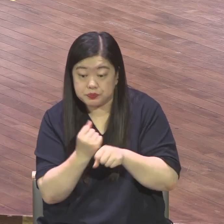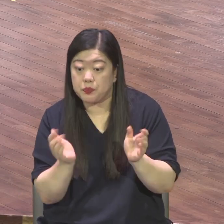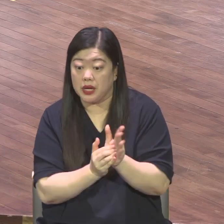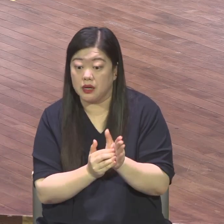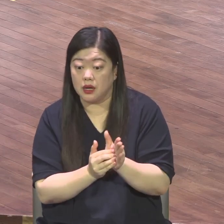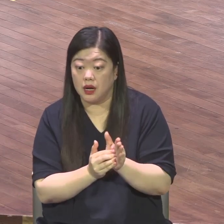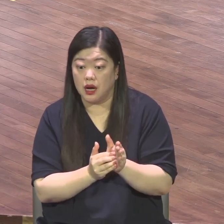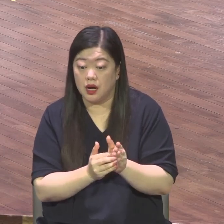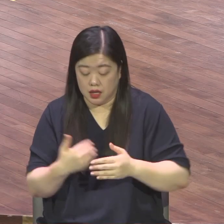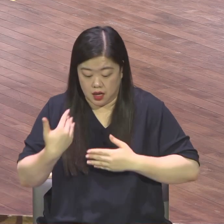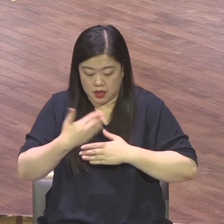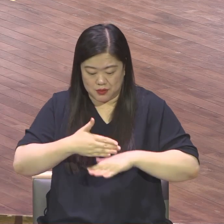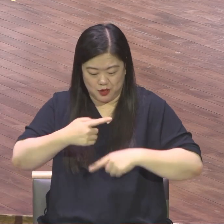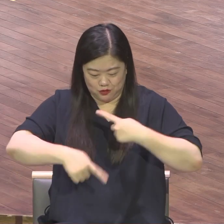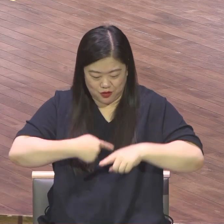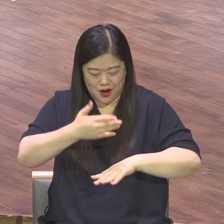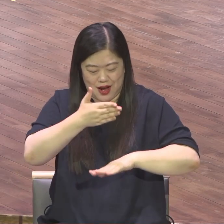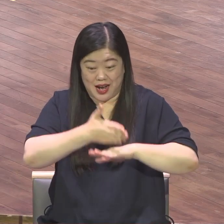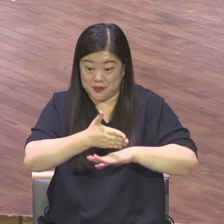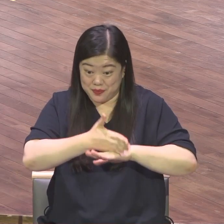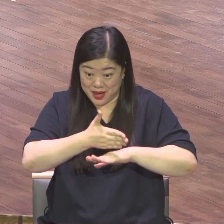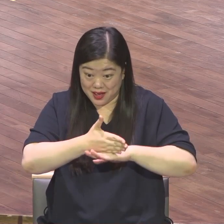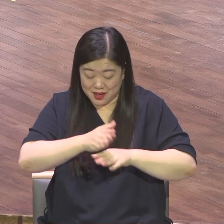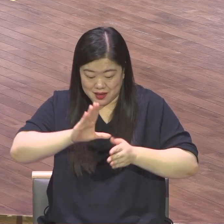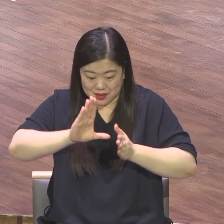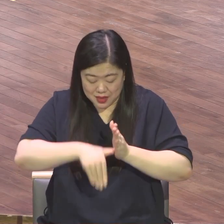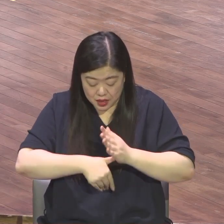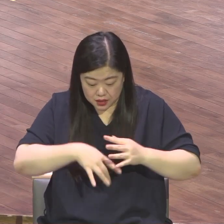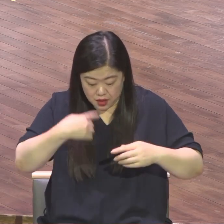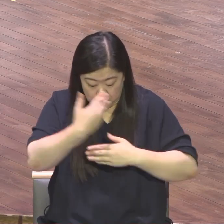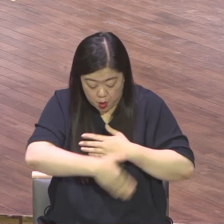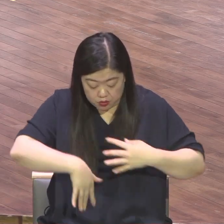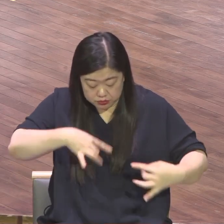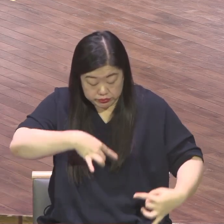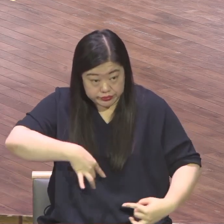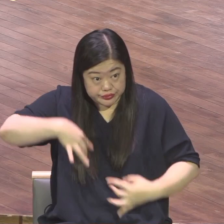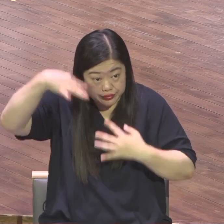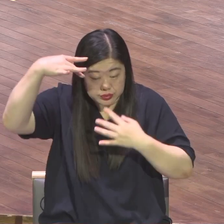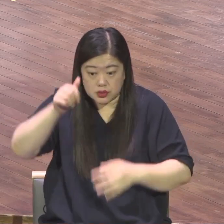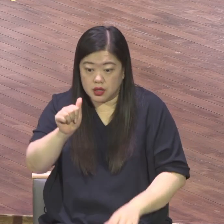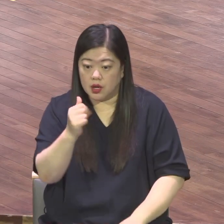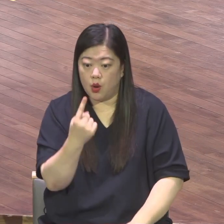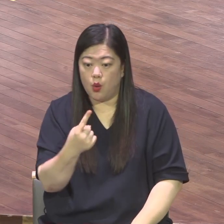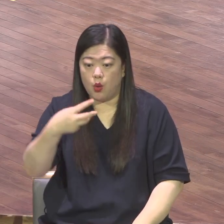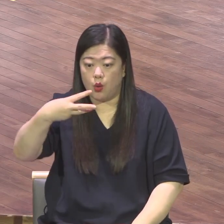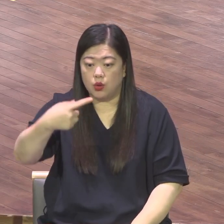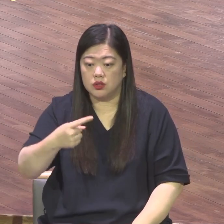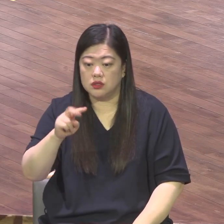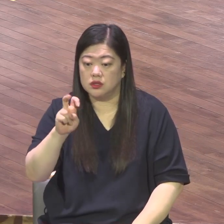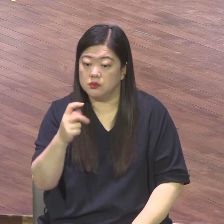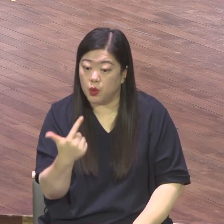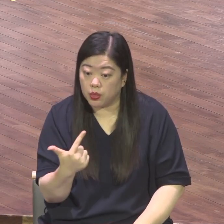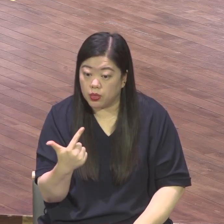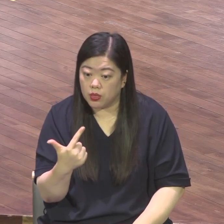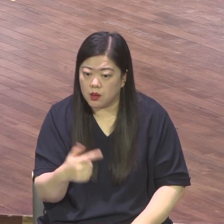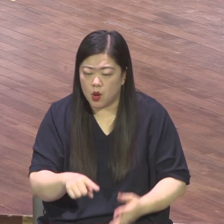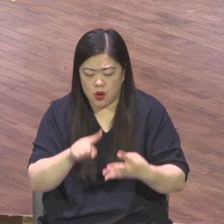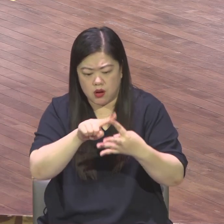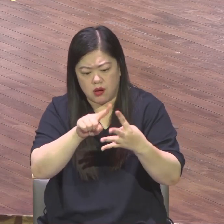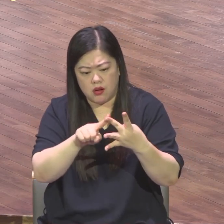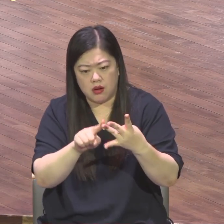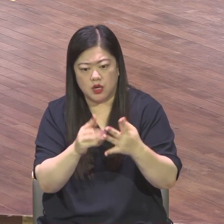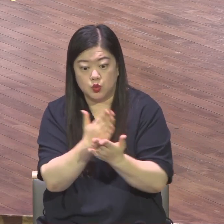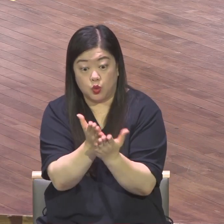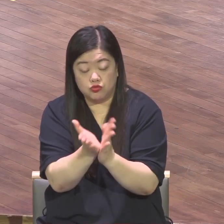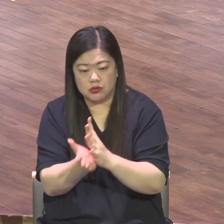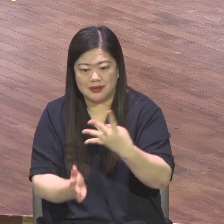스트레스 완화제다라는 것입니다. 감사함은요, 감사하면 행복 호르몬이 막 나오는, 도파민, 세로토닌,